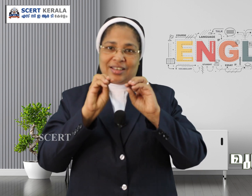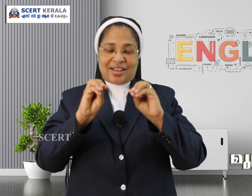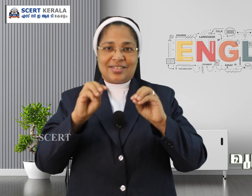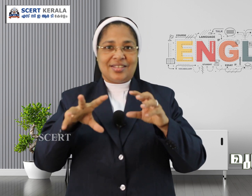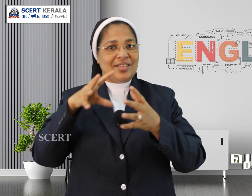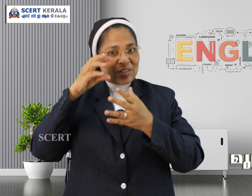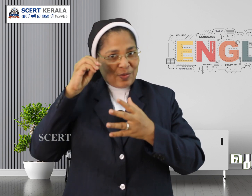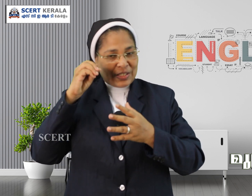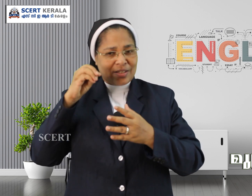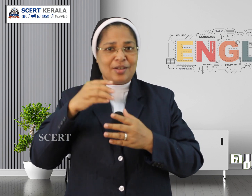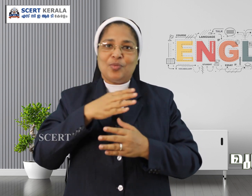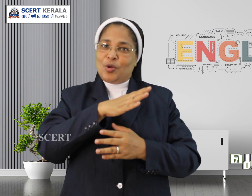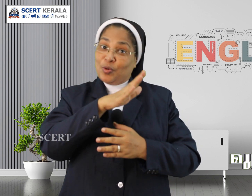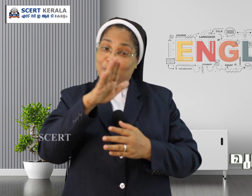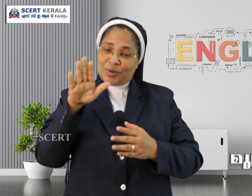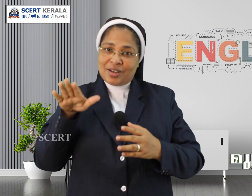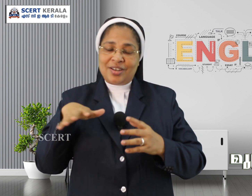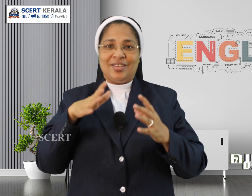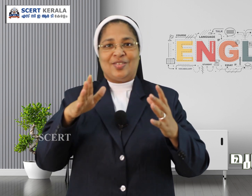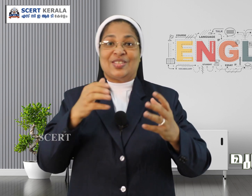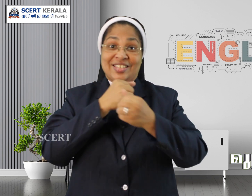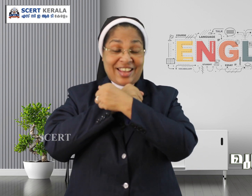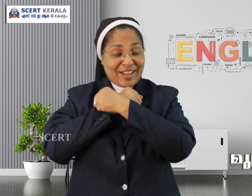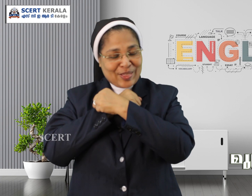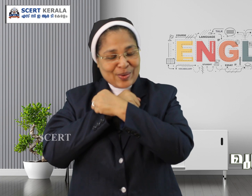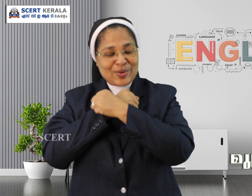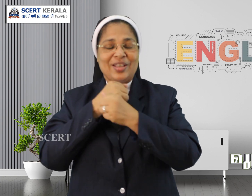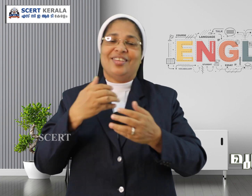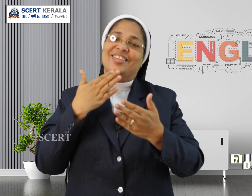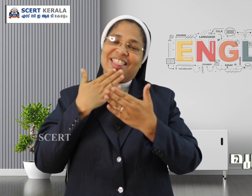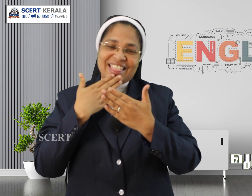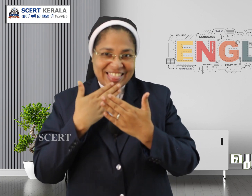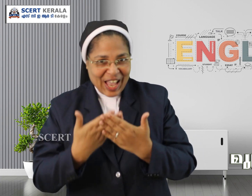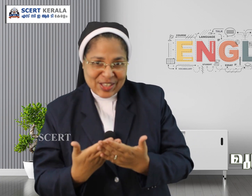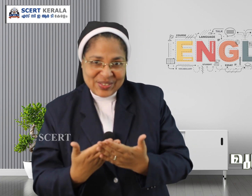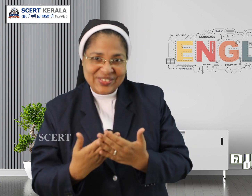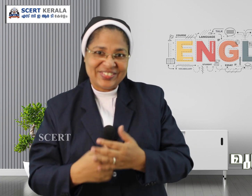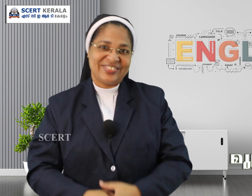ഈ ക്ലാസ് ശ്രവിച്ചതിനും ഒരുപാട് സ്നേഹത്തോടെ താങ്ക് യു